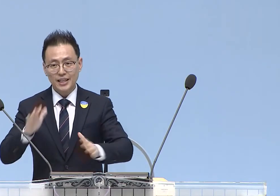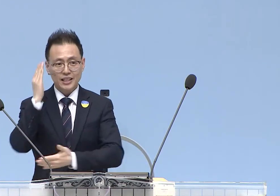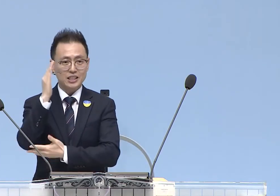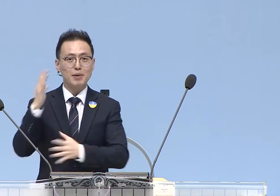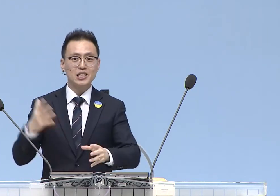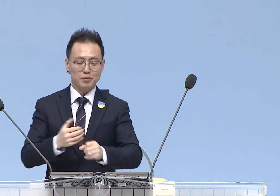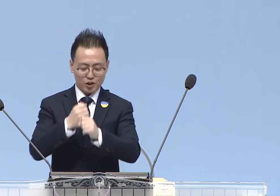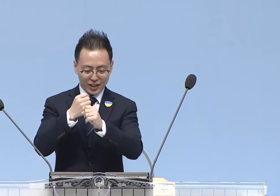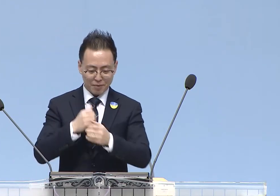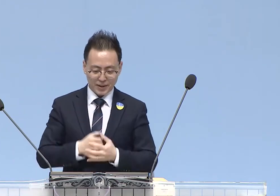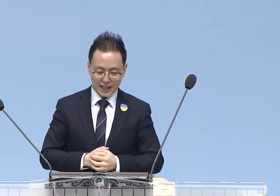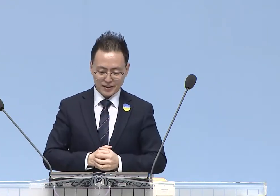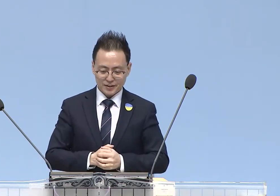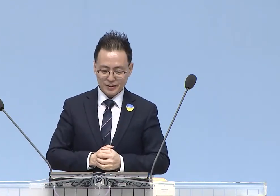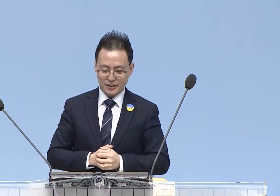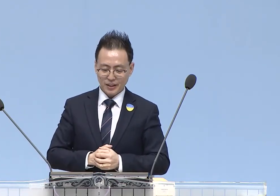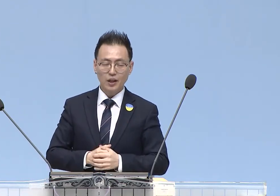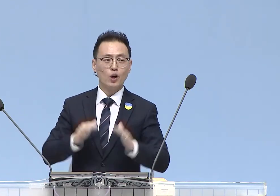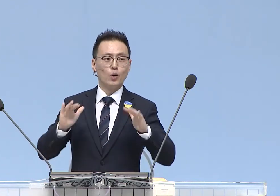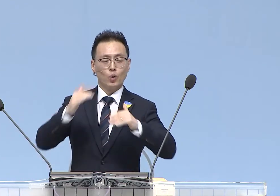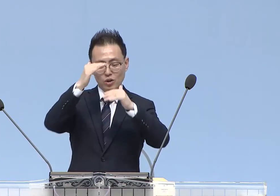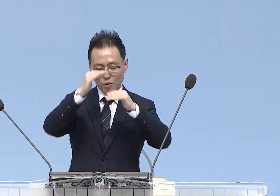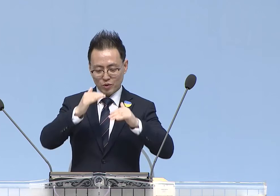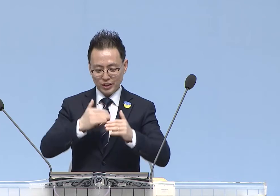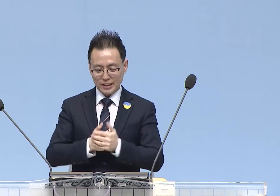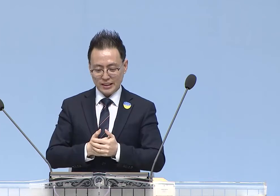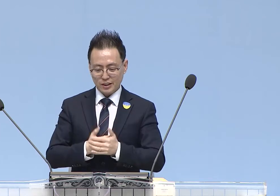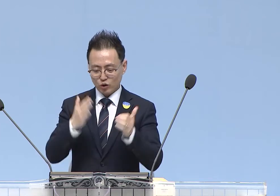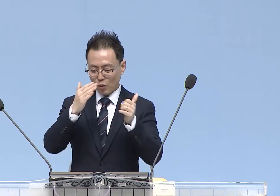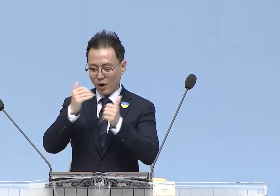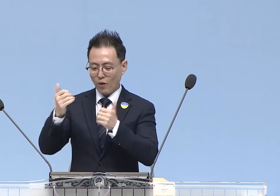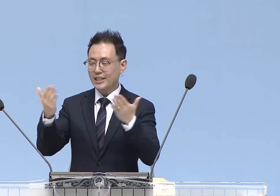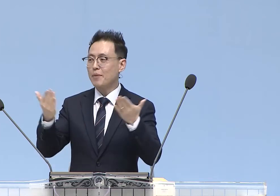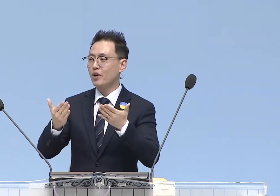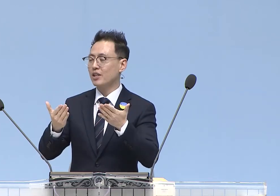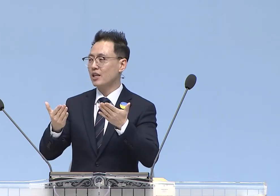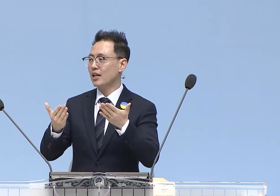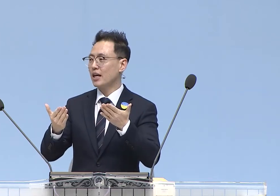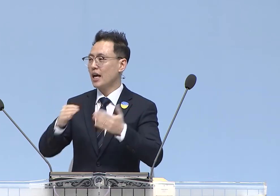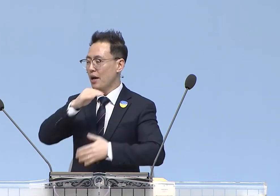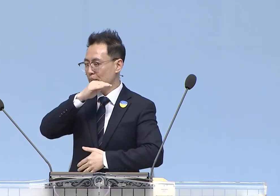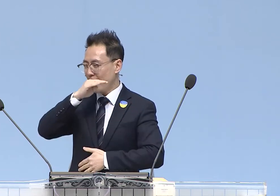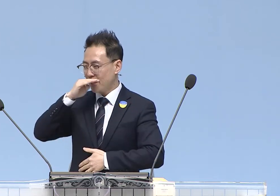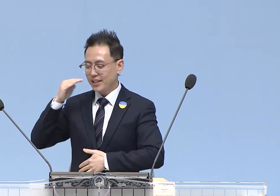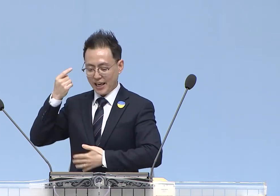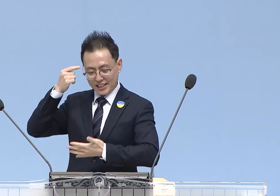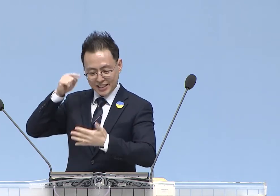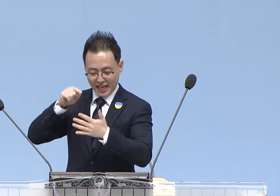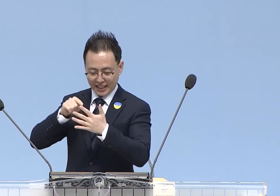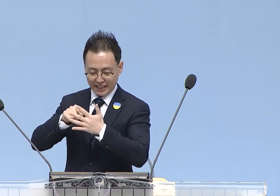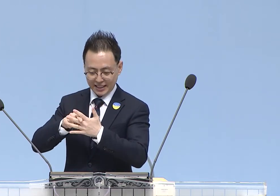이제 말씀을 정리합니다. 오늘 본문은 소명과 사명을 바르게 인지하는,